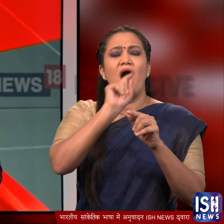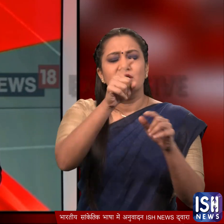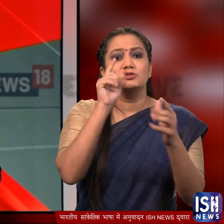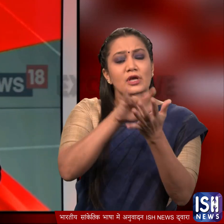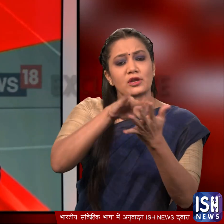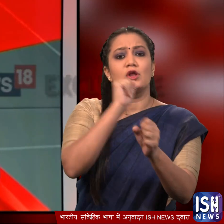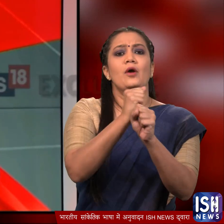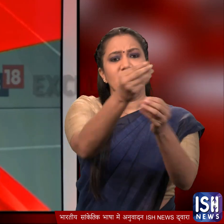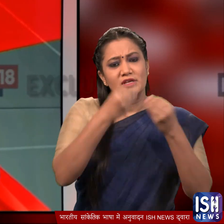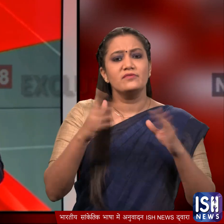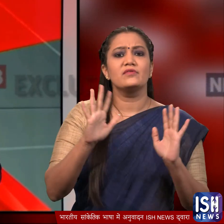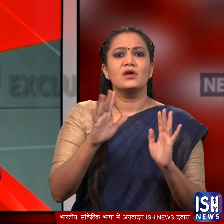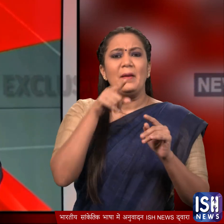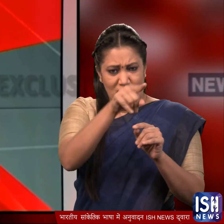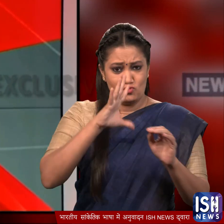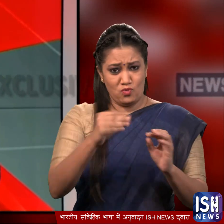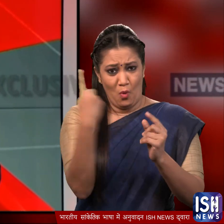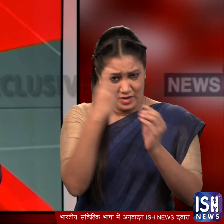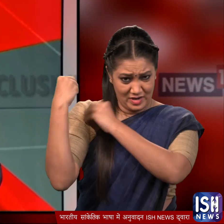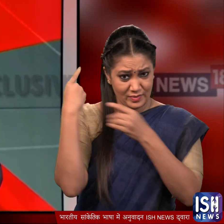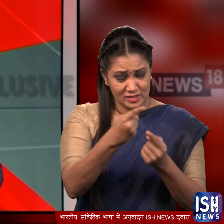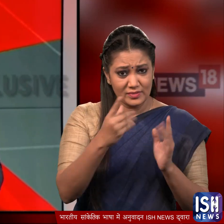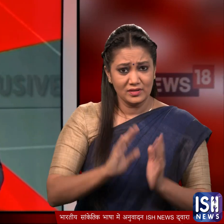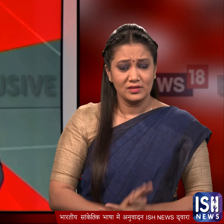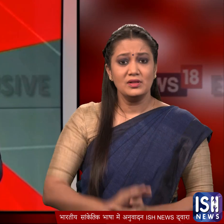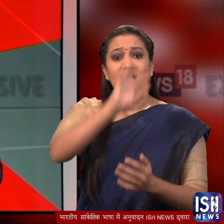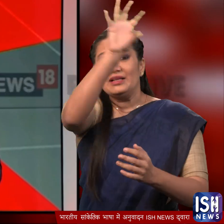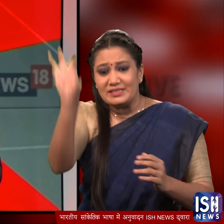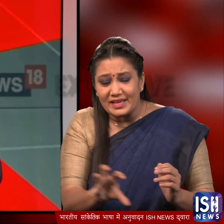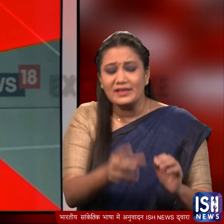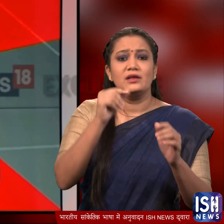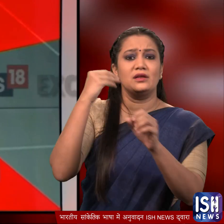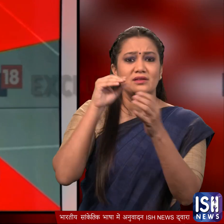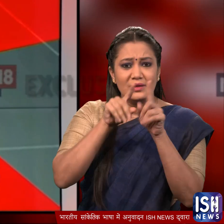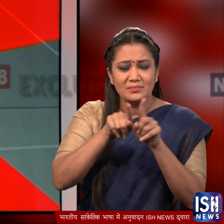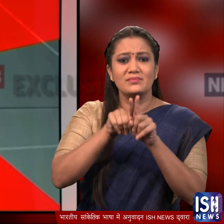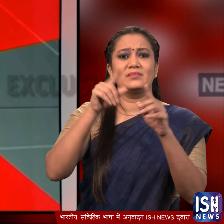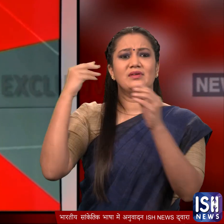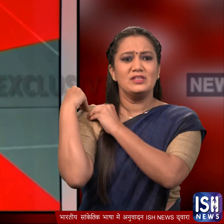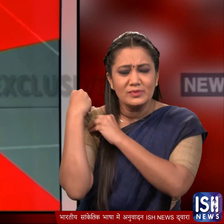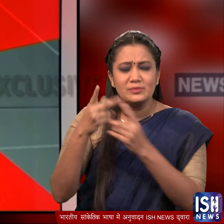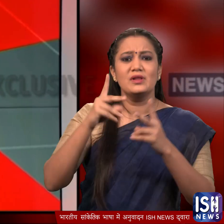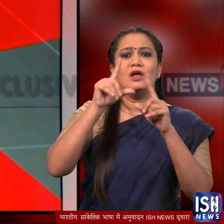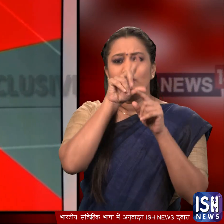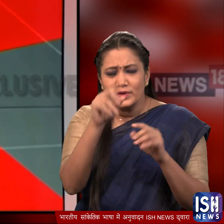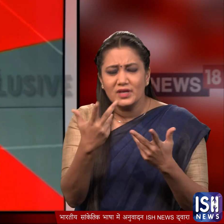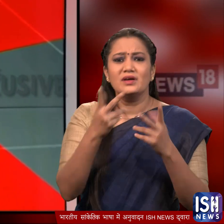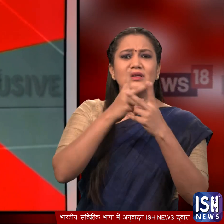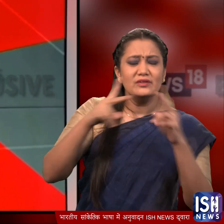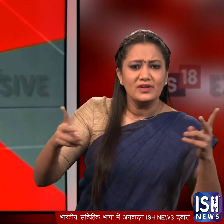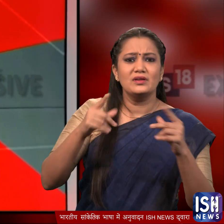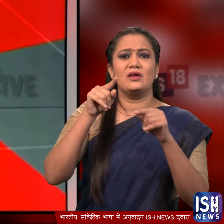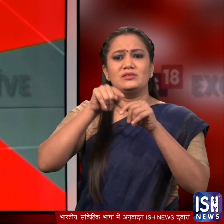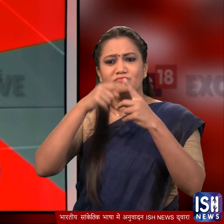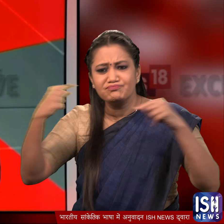केंद्र सरकार से ही रोजगार मांग रहे हैं, मानो बेरोजगारी के लिए सिर्फ केंद्र सरकार ही जिम्मेदार है। राज्य सरकारों को रोजगार के मुद्दे पर न तो ट्विटर पर घेरा